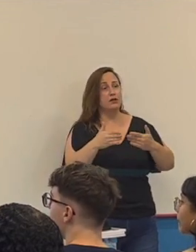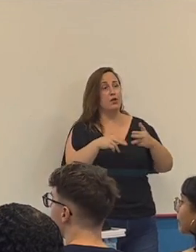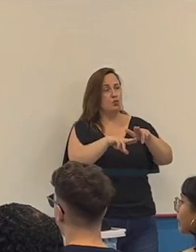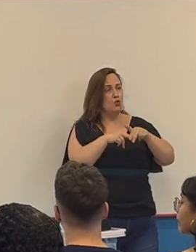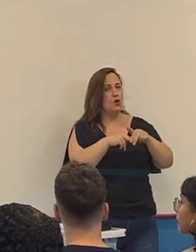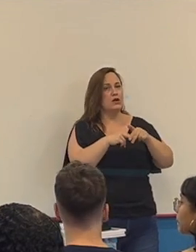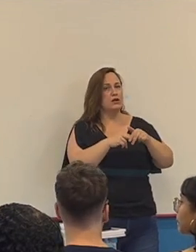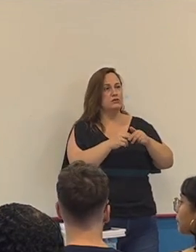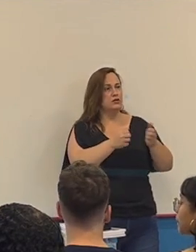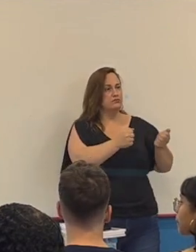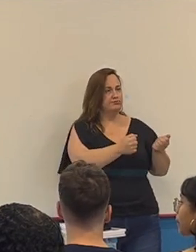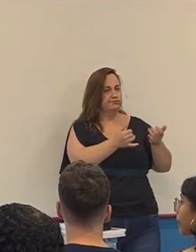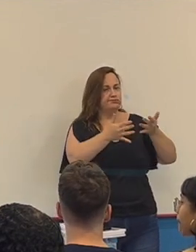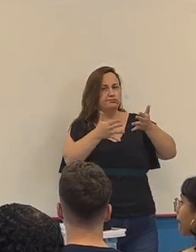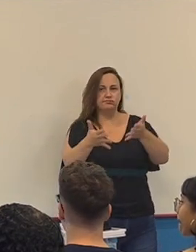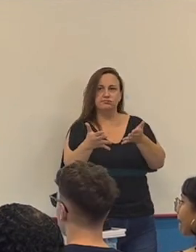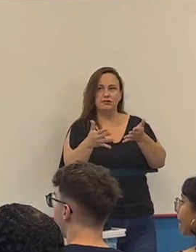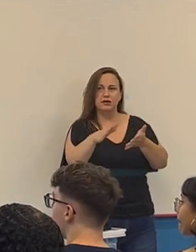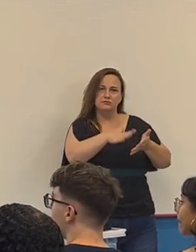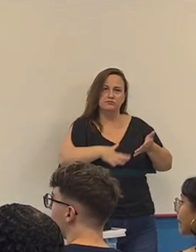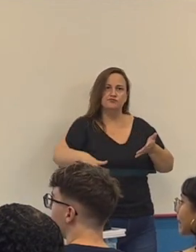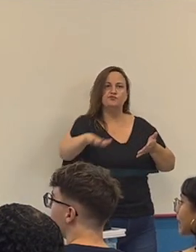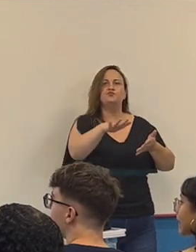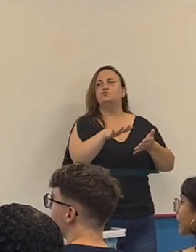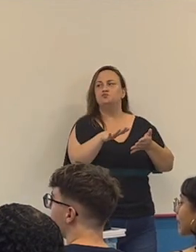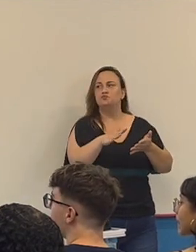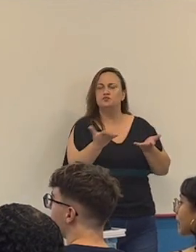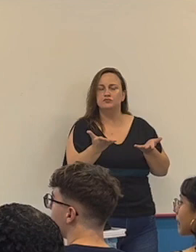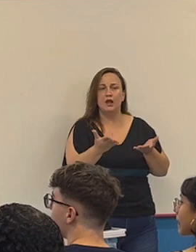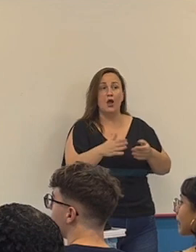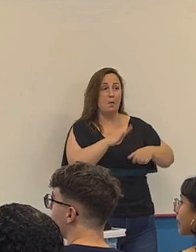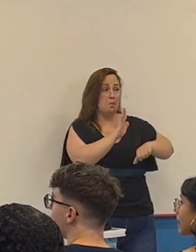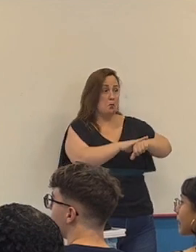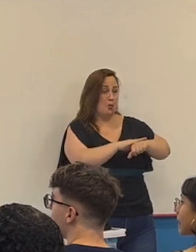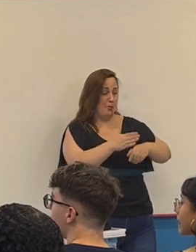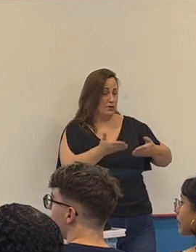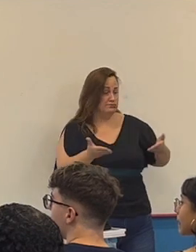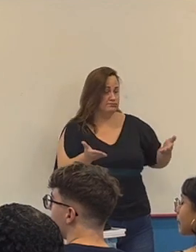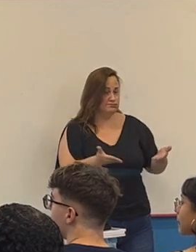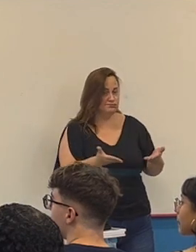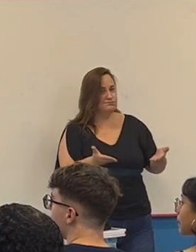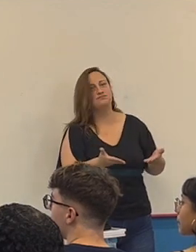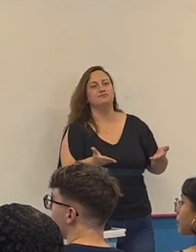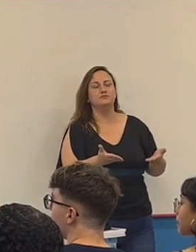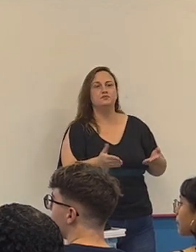falar disso, né? Então vou começar falando exatamente desse momento da minha vida que eu